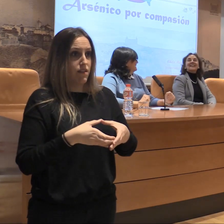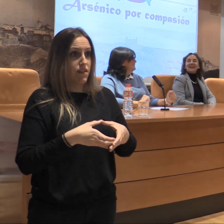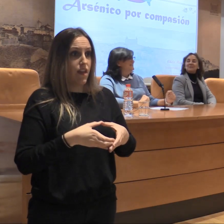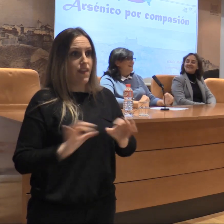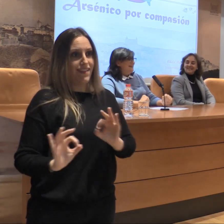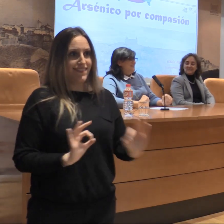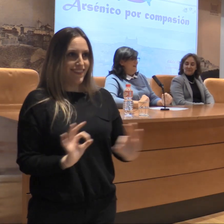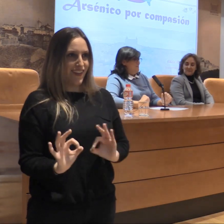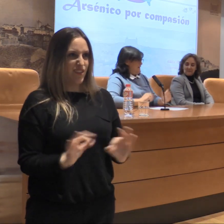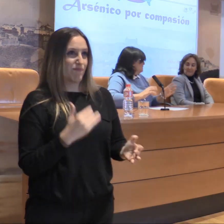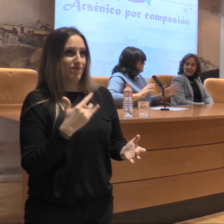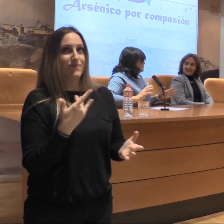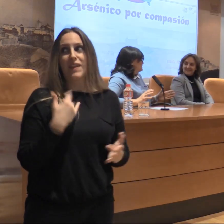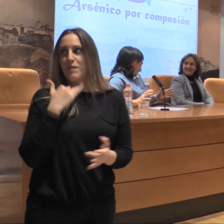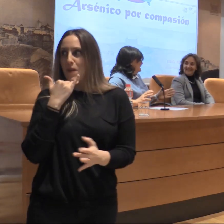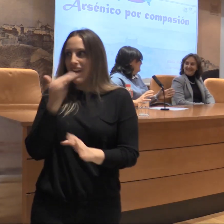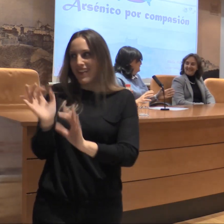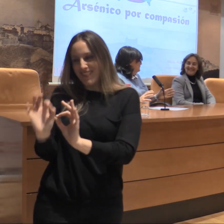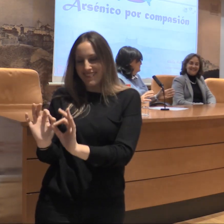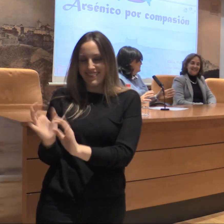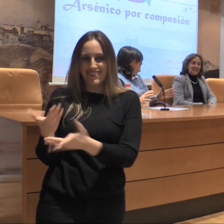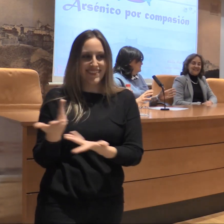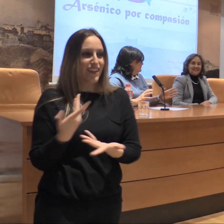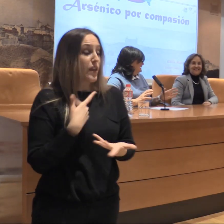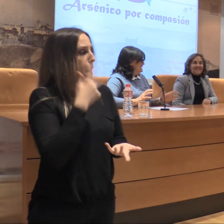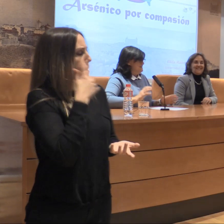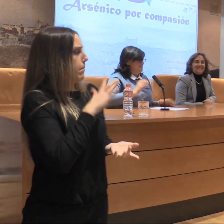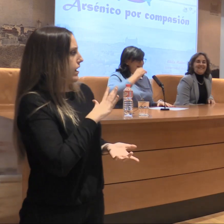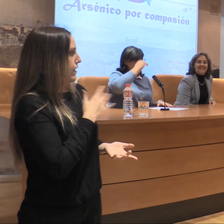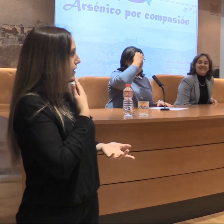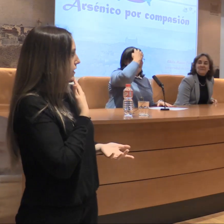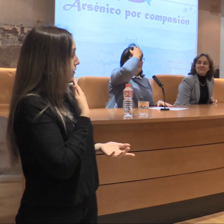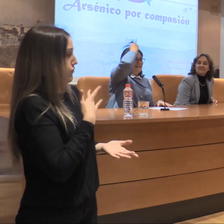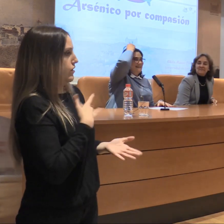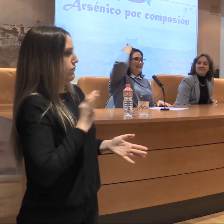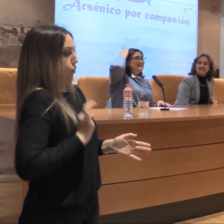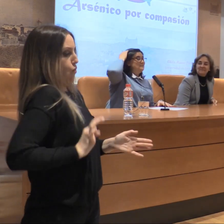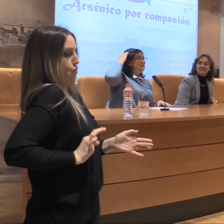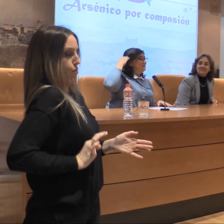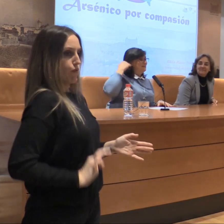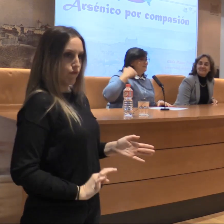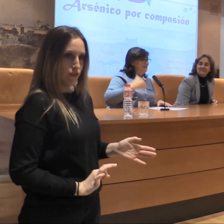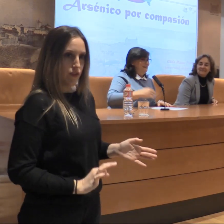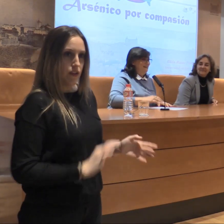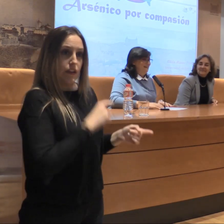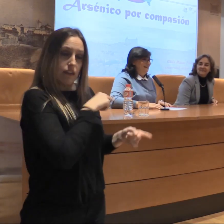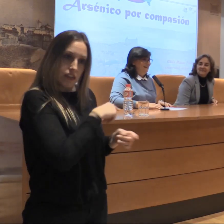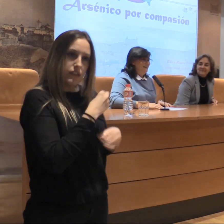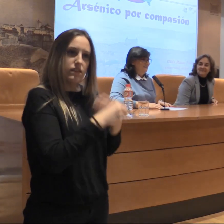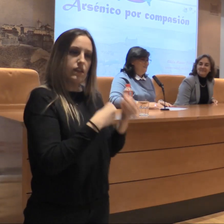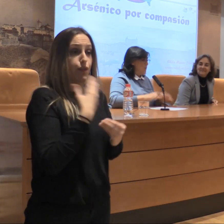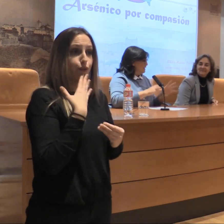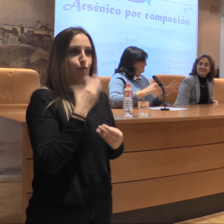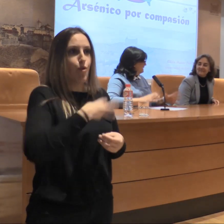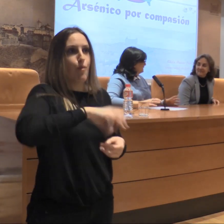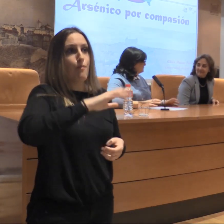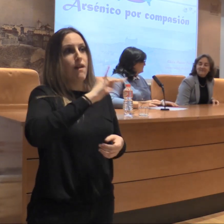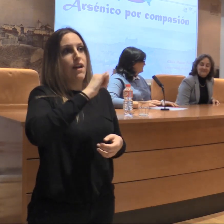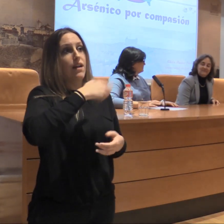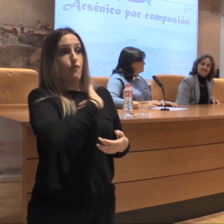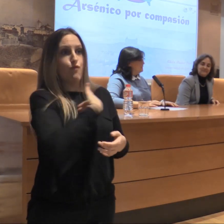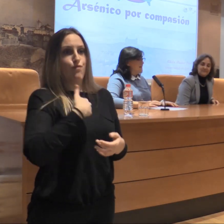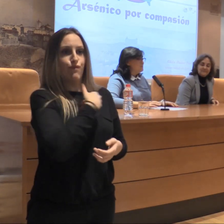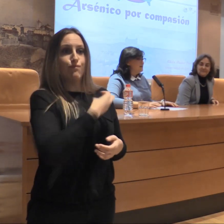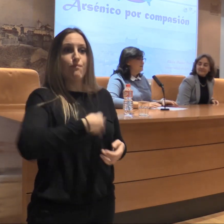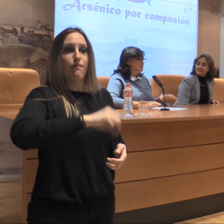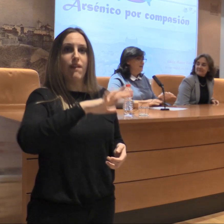Algo así, ¿no? Algo así. Me parece muy profesional cuando ponéis las imágenes. Y ella interpreta a Marie Curie en una obra de teatro que